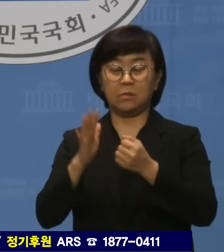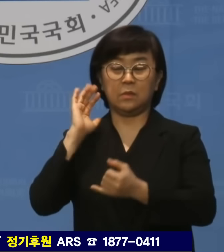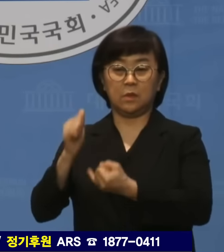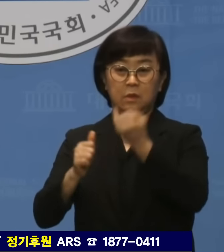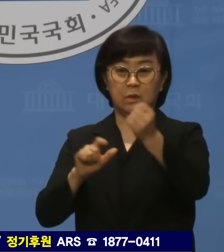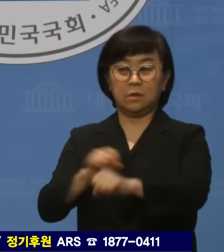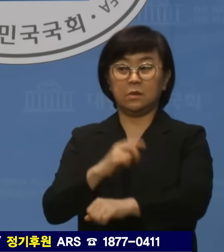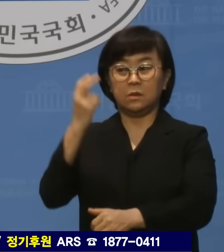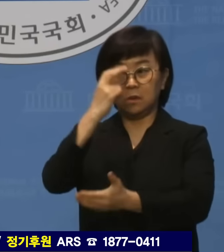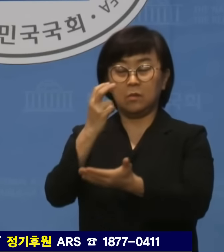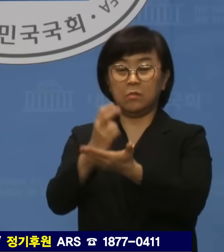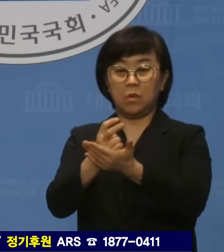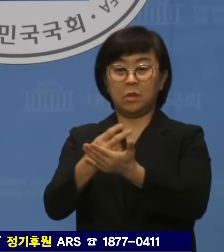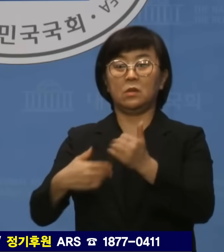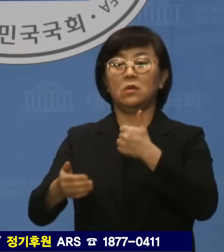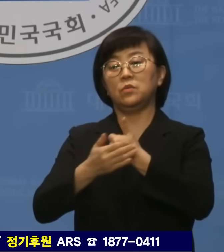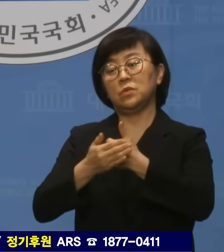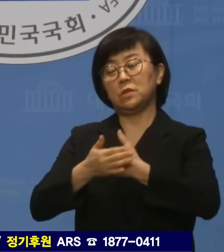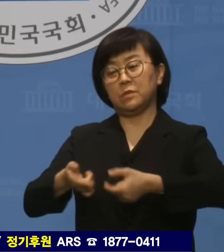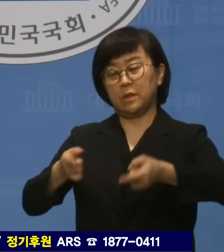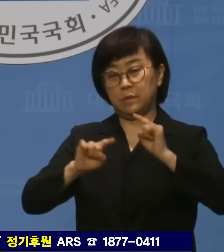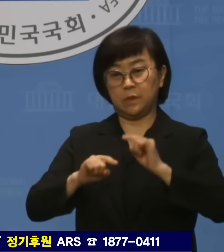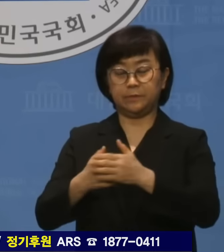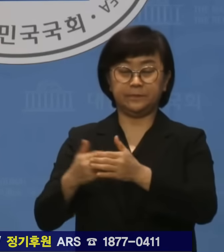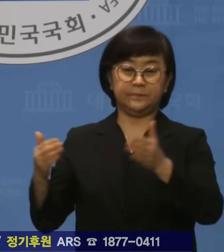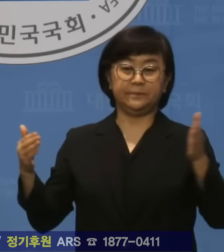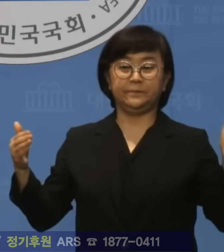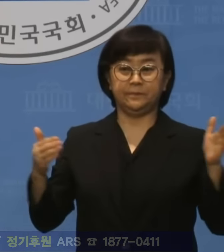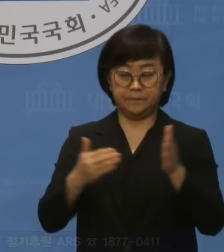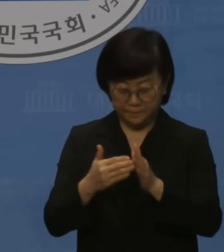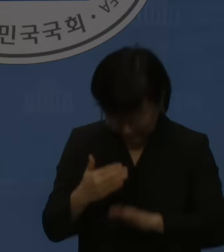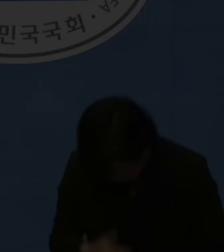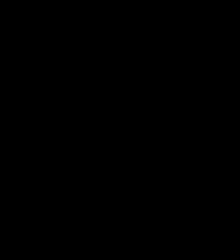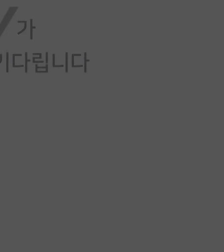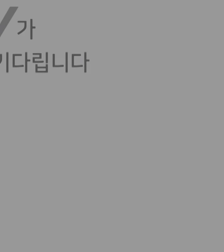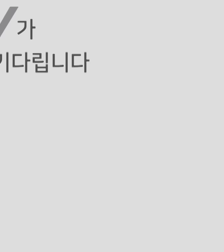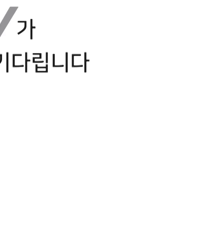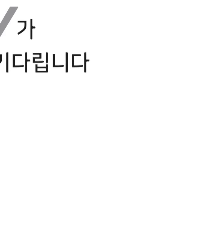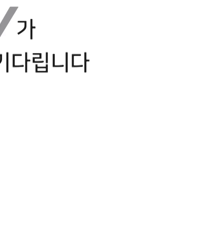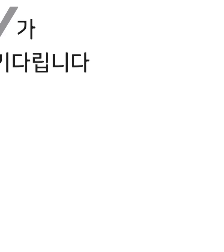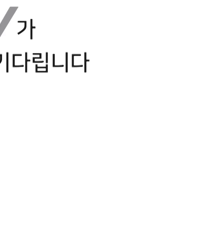특검 법안에 협조하기 바랍니다 이상입니다 수고하